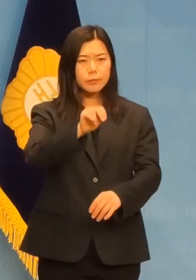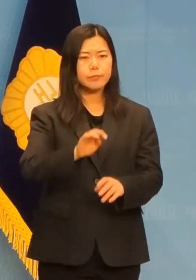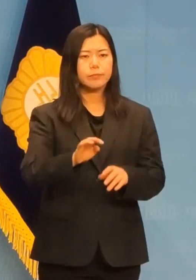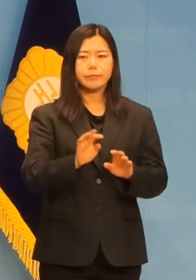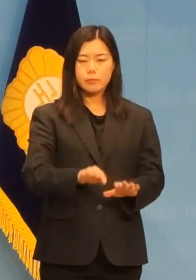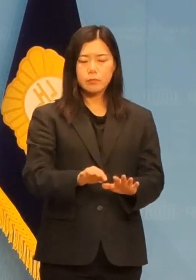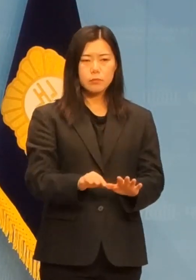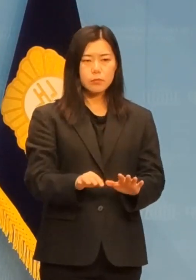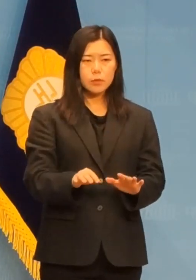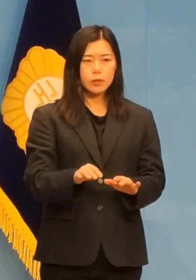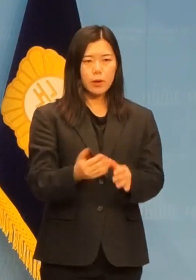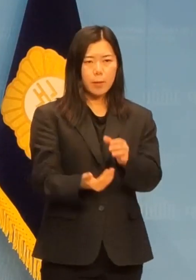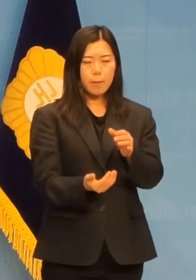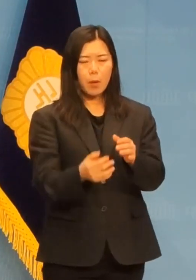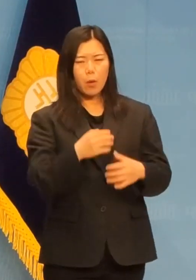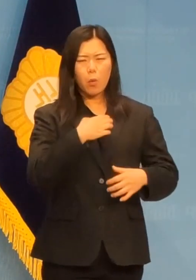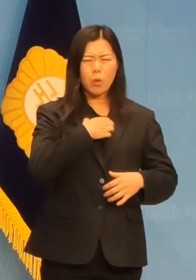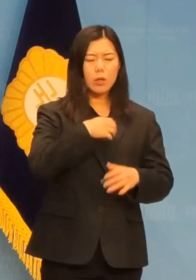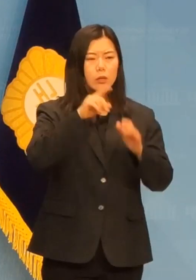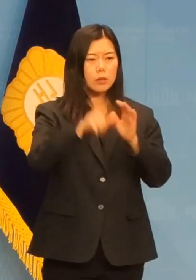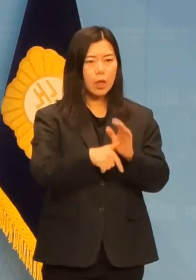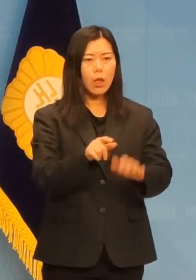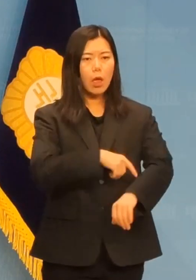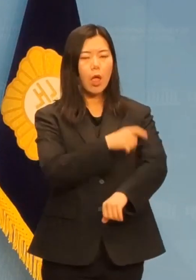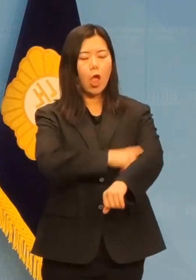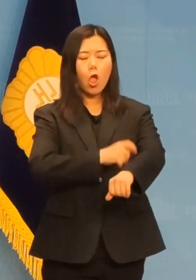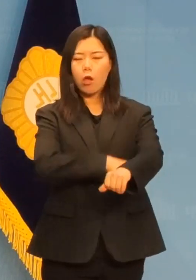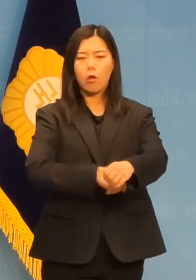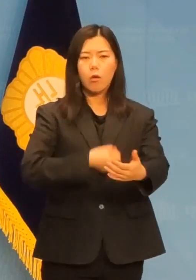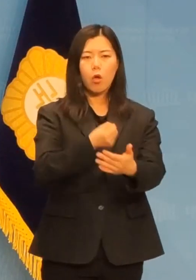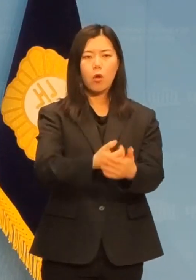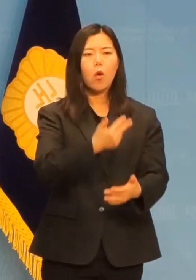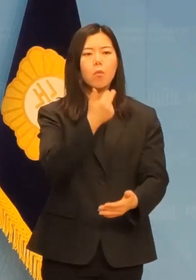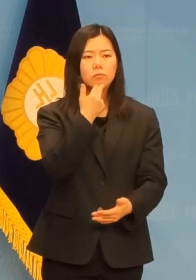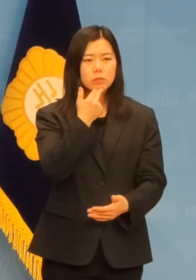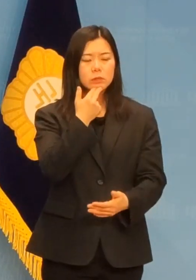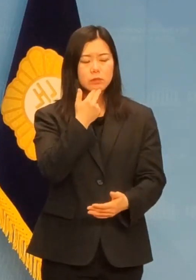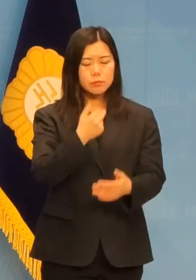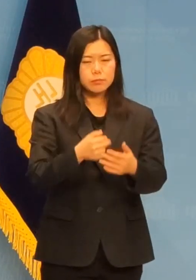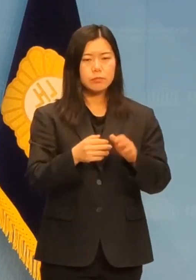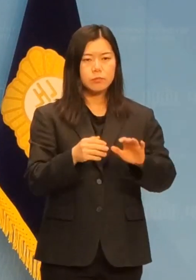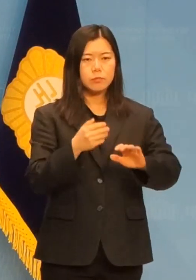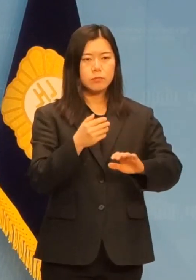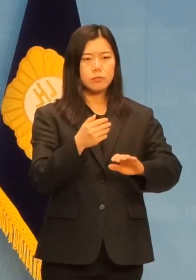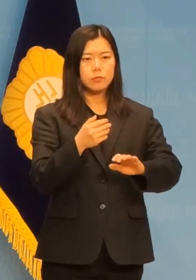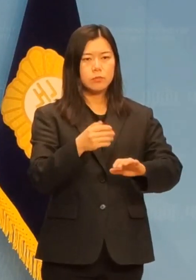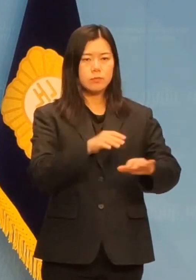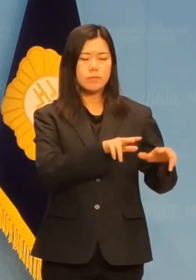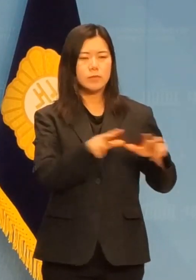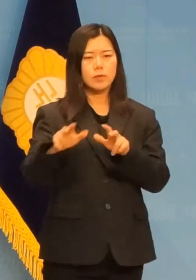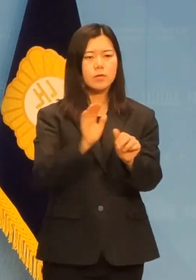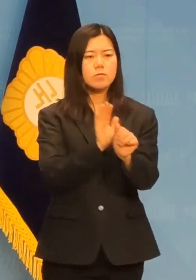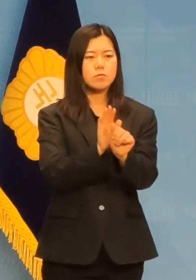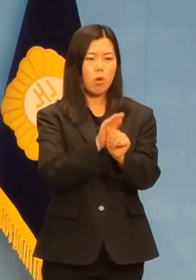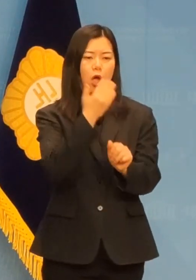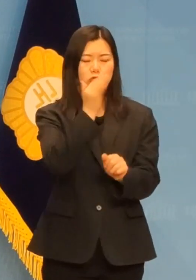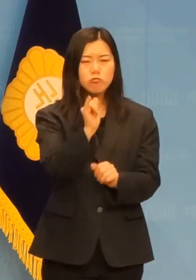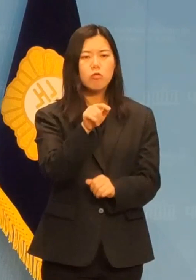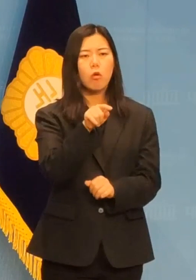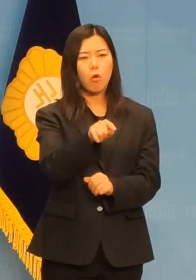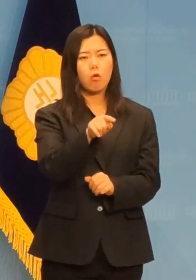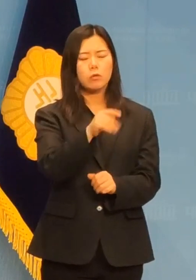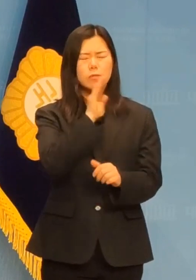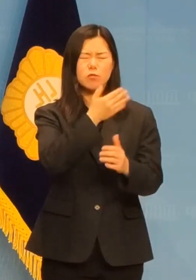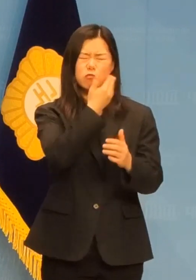유사시 별도의 유엔 안보리 결의 없이도 18개 전력 제공국의 즉각적인 지원을 끌어낼 수 있는